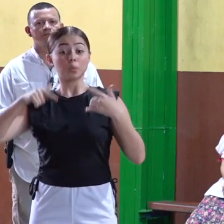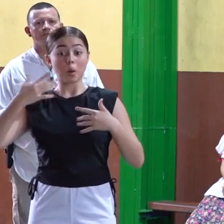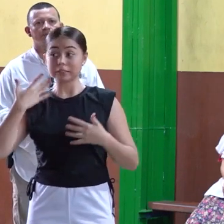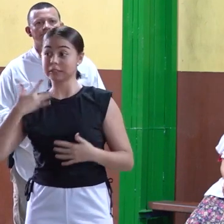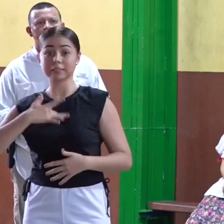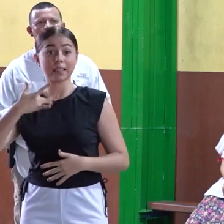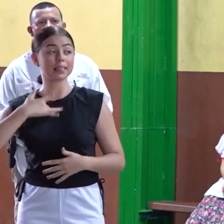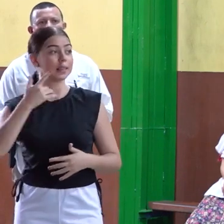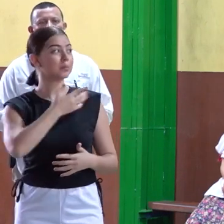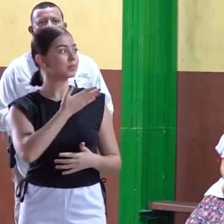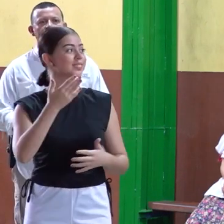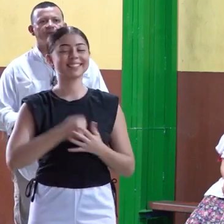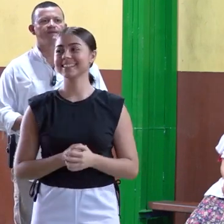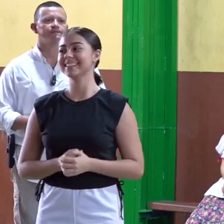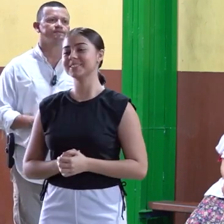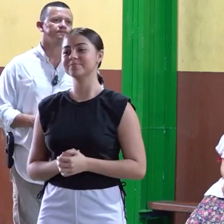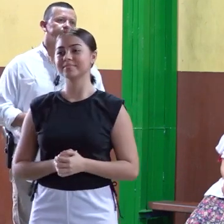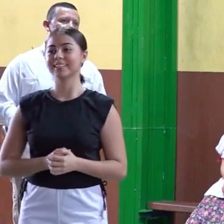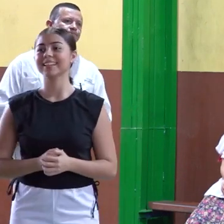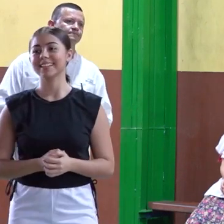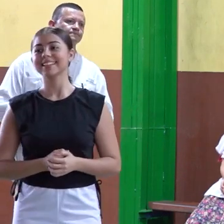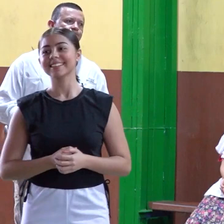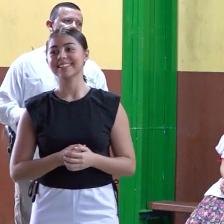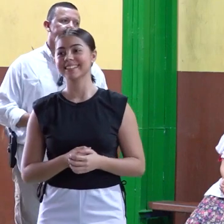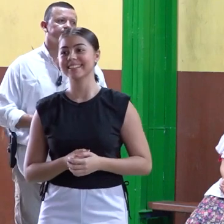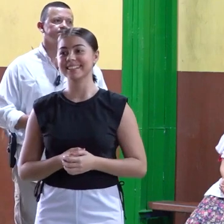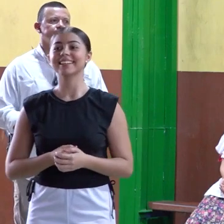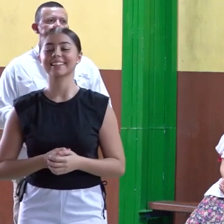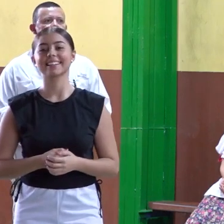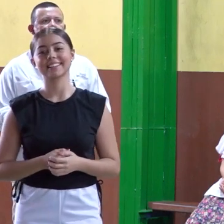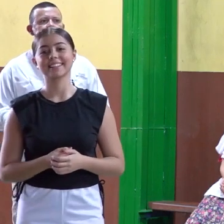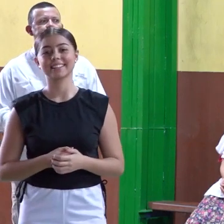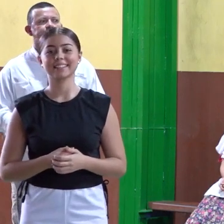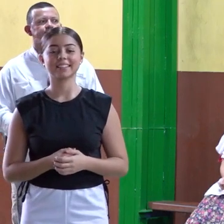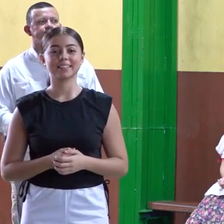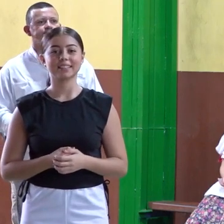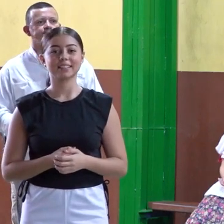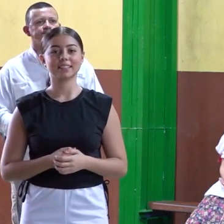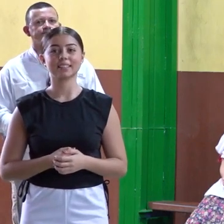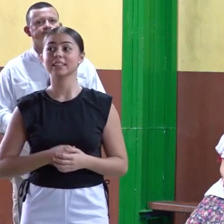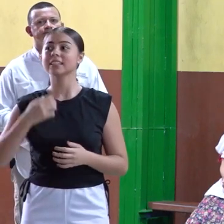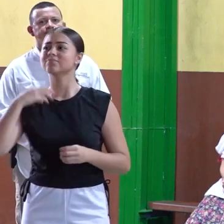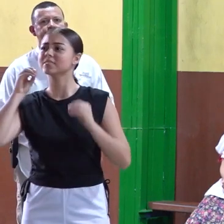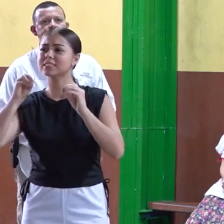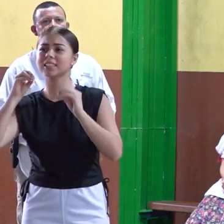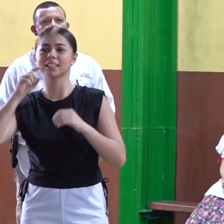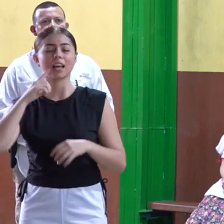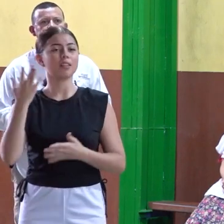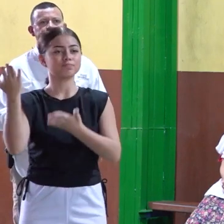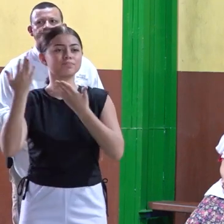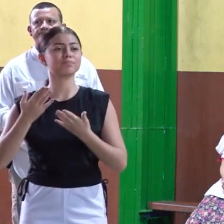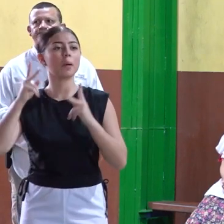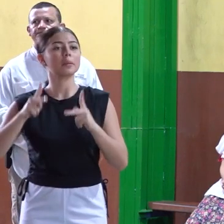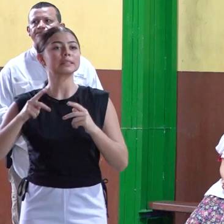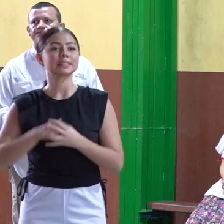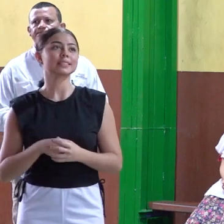ahora, les enseñara a recibir a la gente. Y vea, y son criollitas, pero dándole